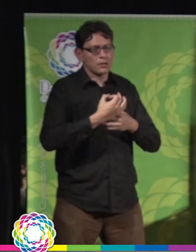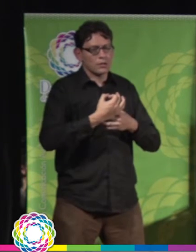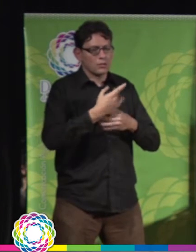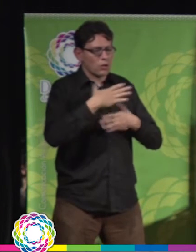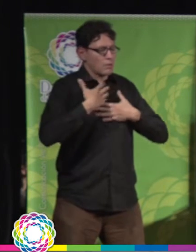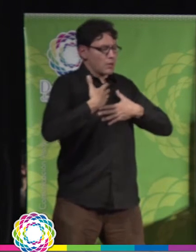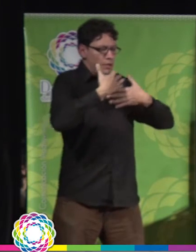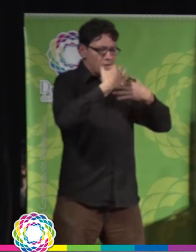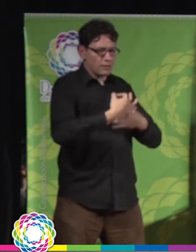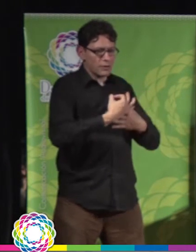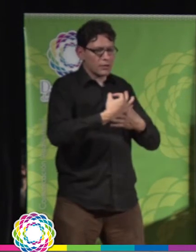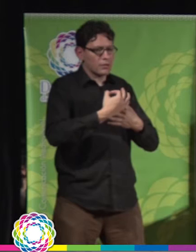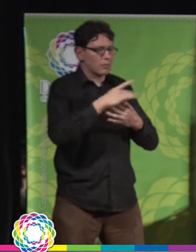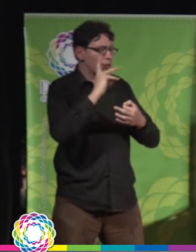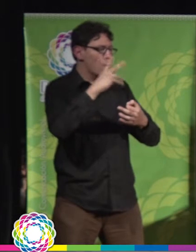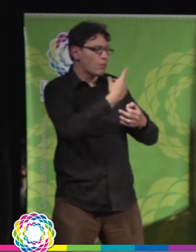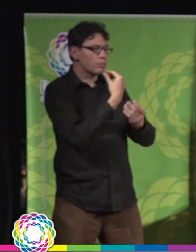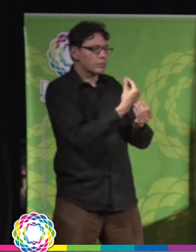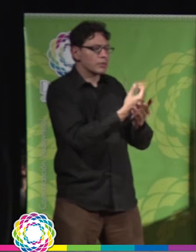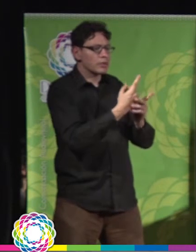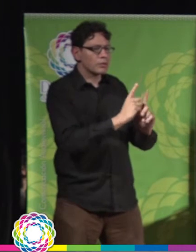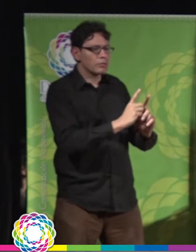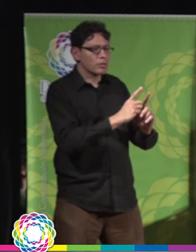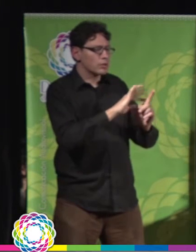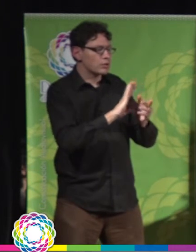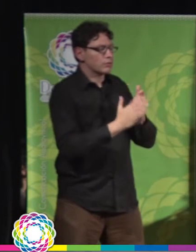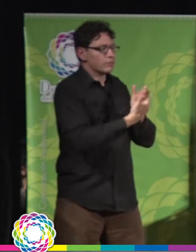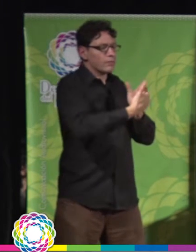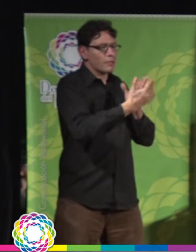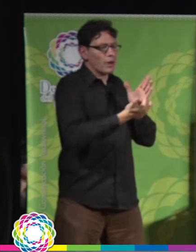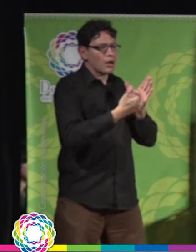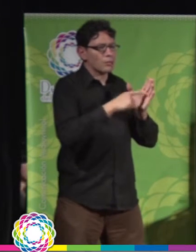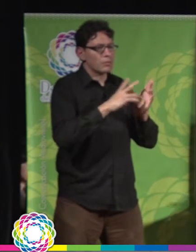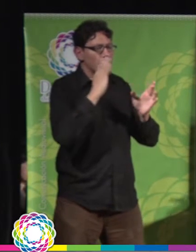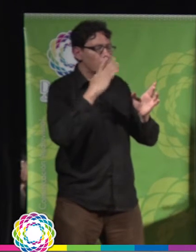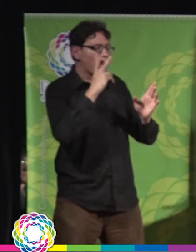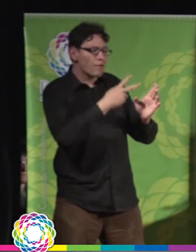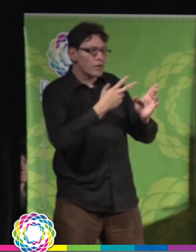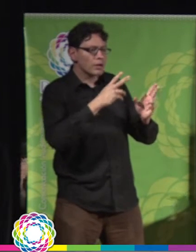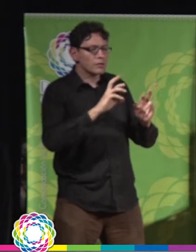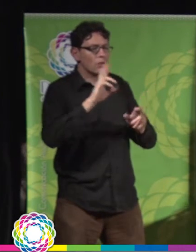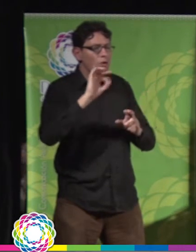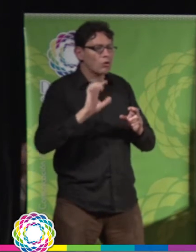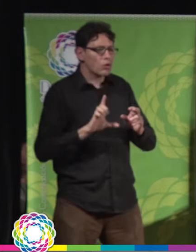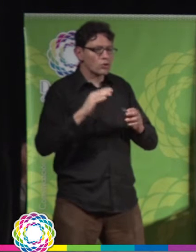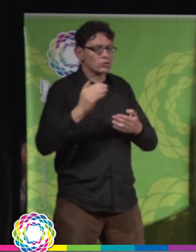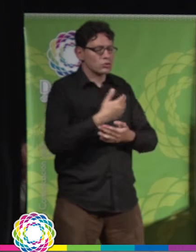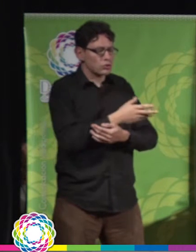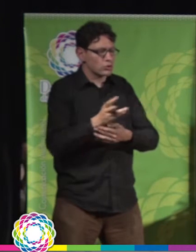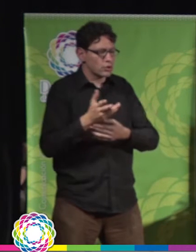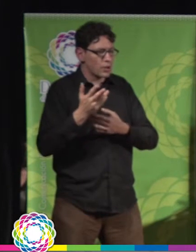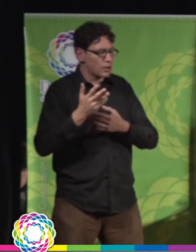no tiene que ver con, o se refuerza esta imagen no para legitimar nuestro rol social, sino